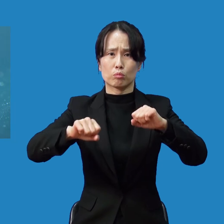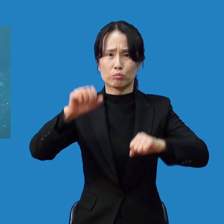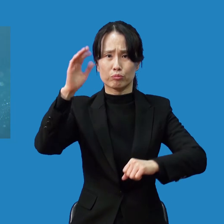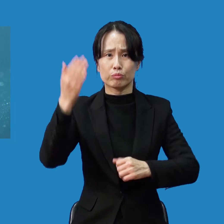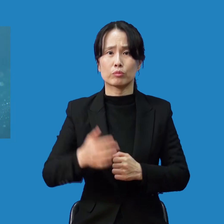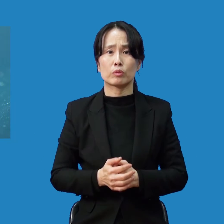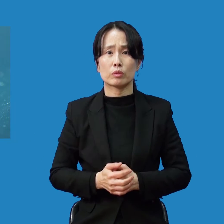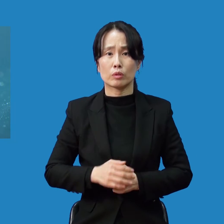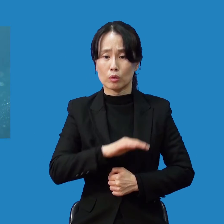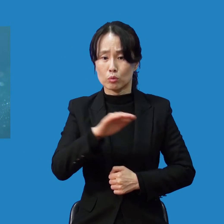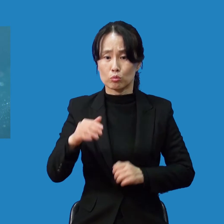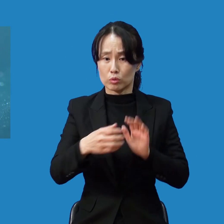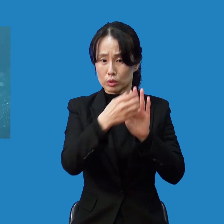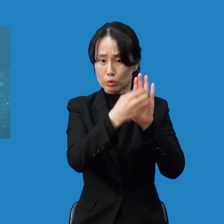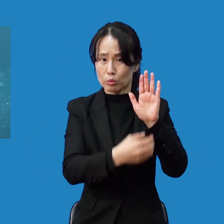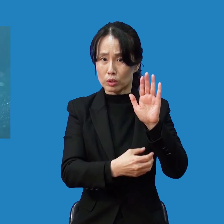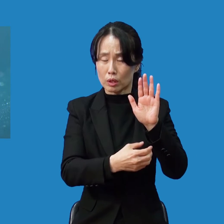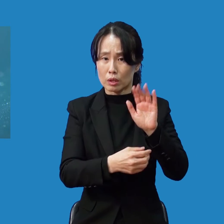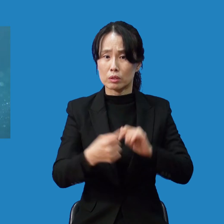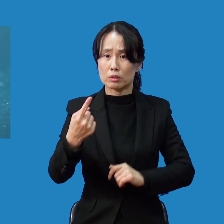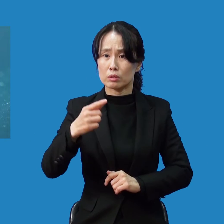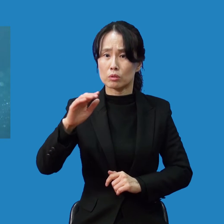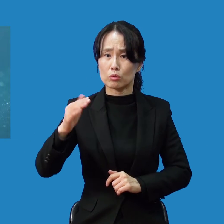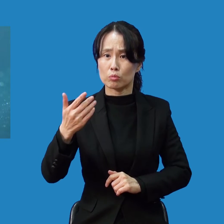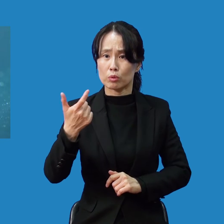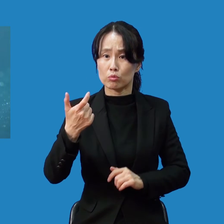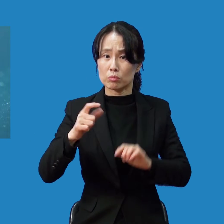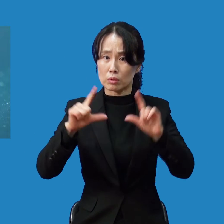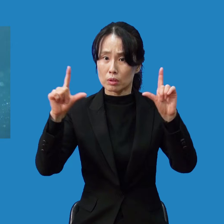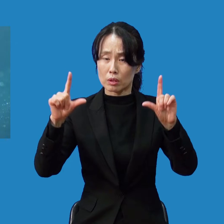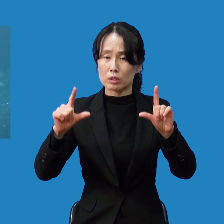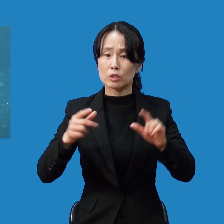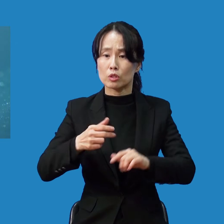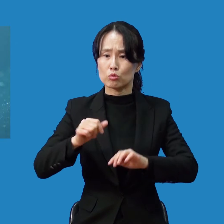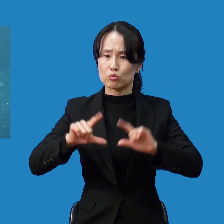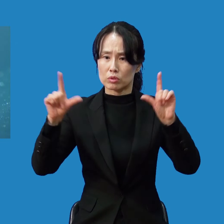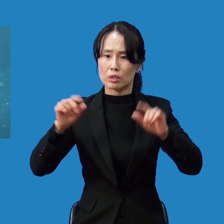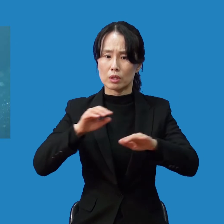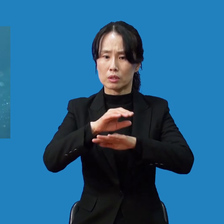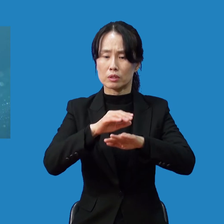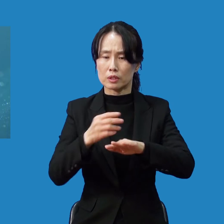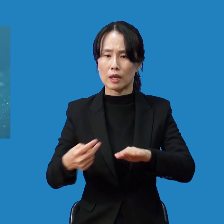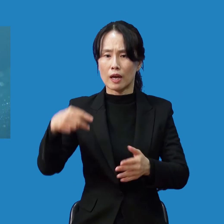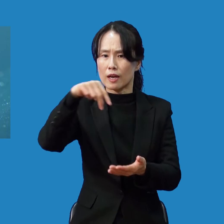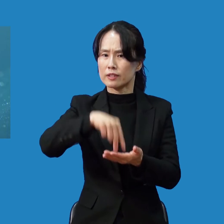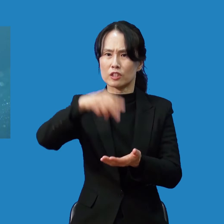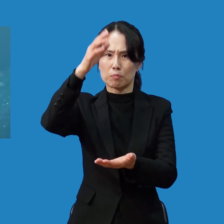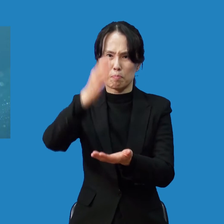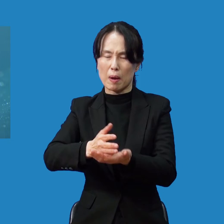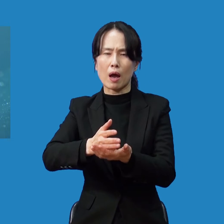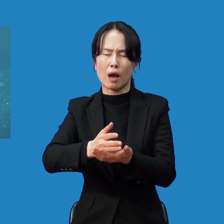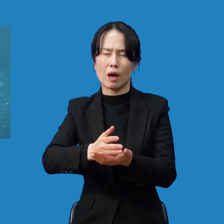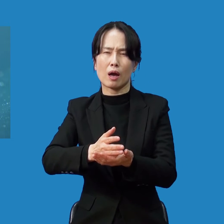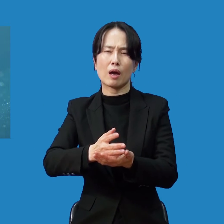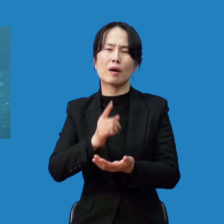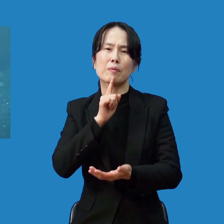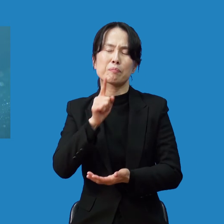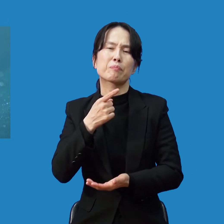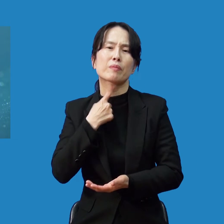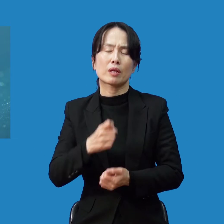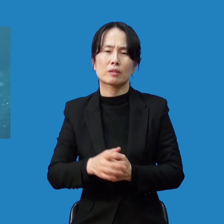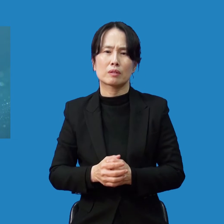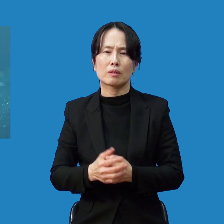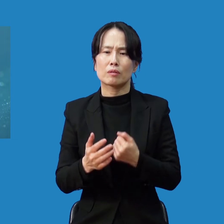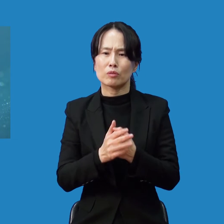우리 교단은 60년대까지만 해도 주일날 차를 타면 안 된다고 했습니다. 그래서 교인들이 1시간이고